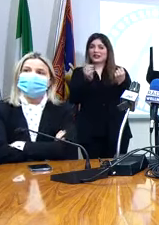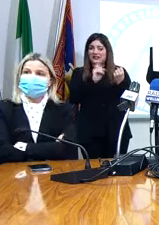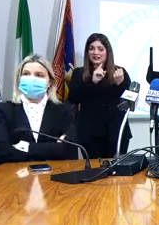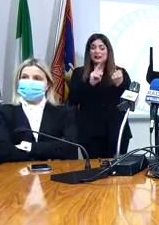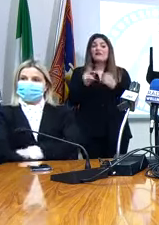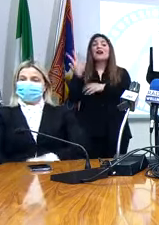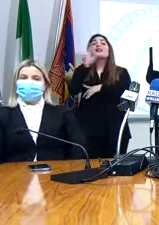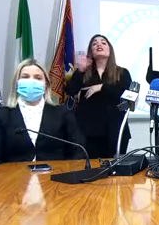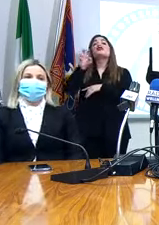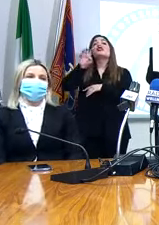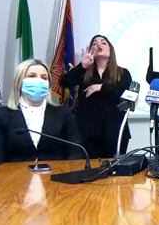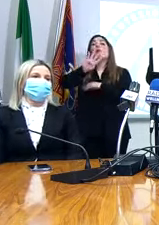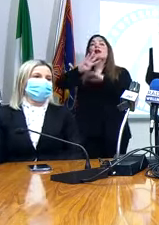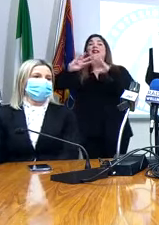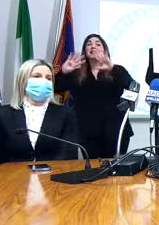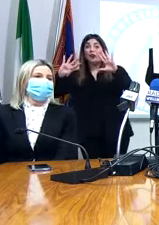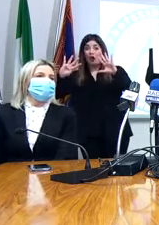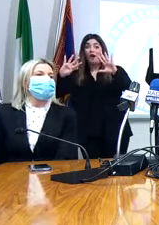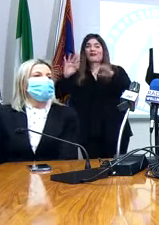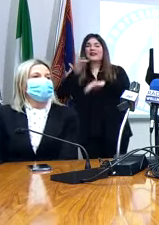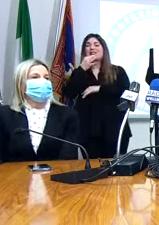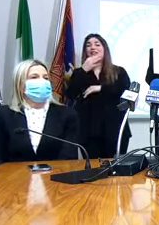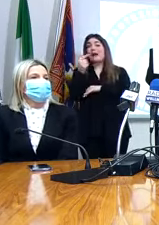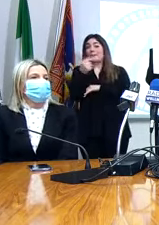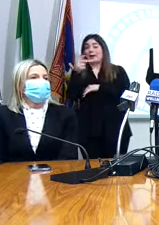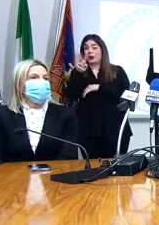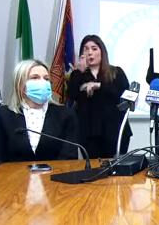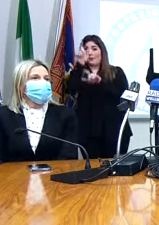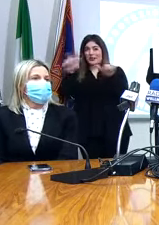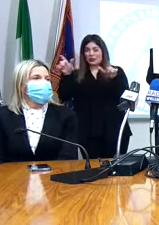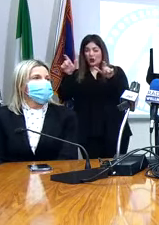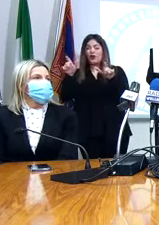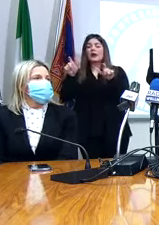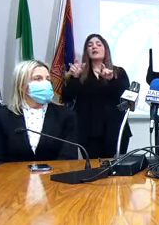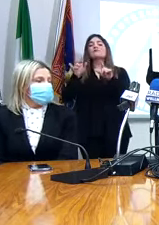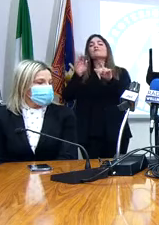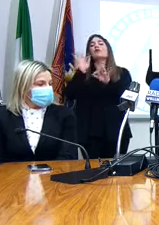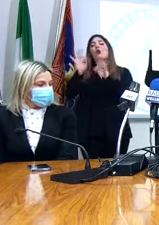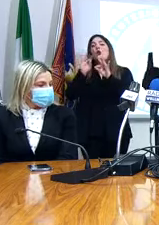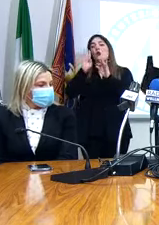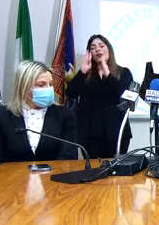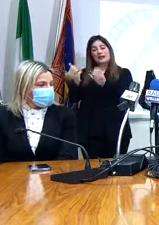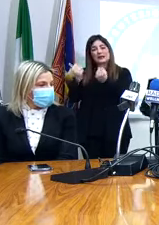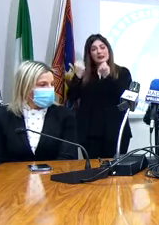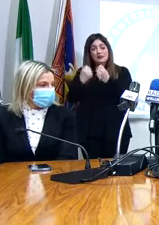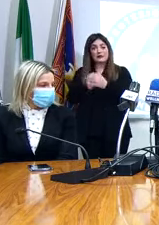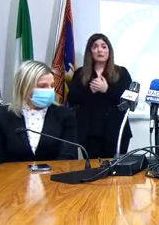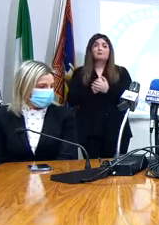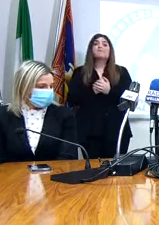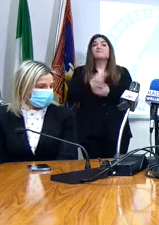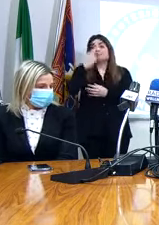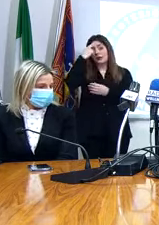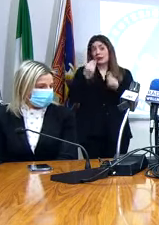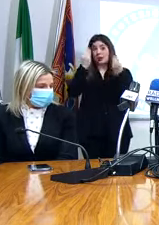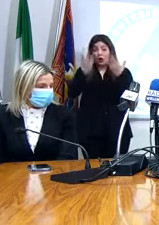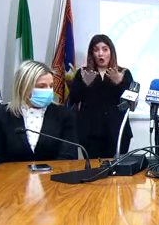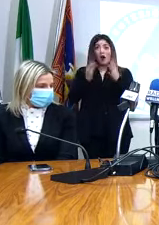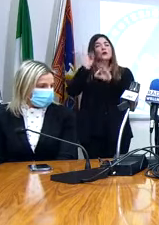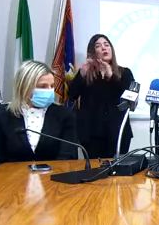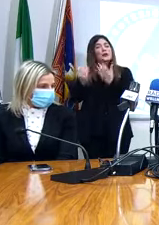349 meno 2 in terapia intensiva. Vi ricordo che noi la punta massima delle terapie intensive